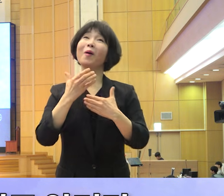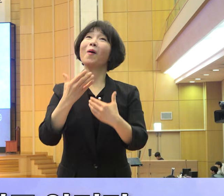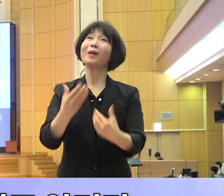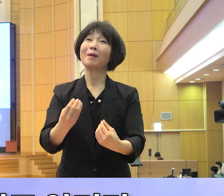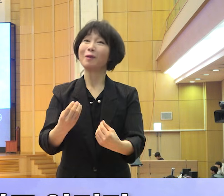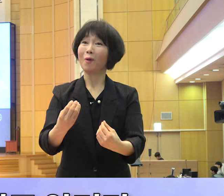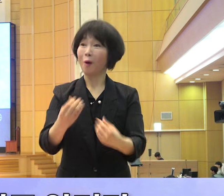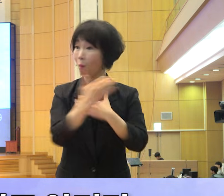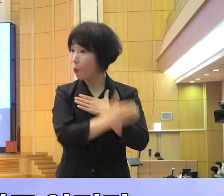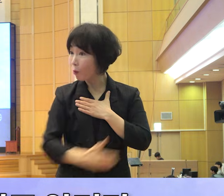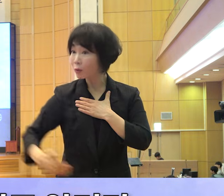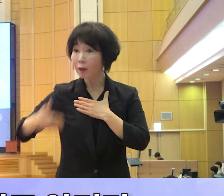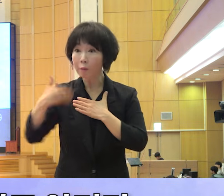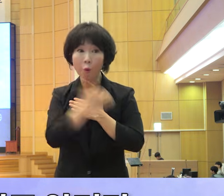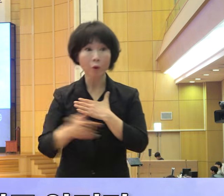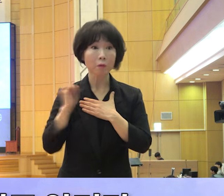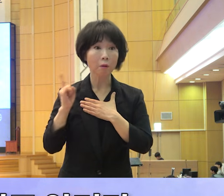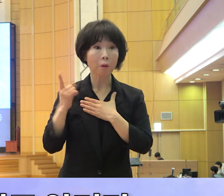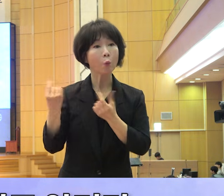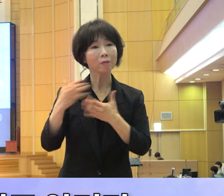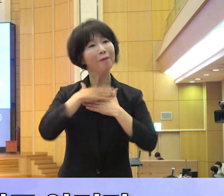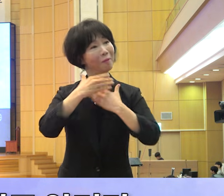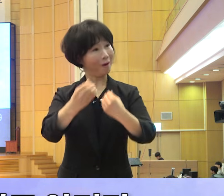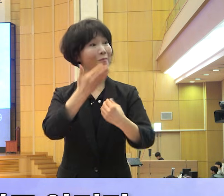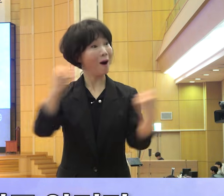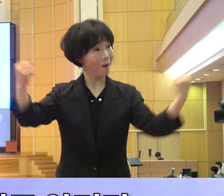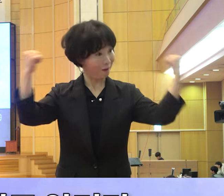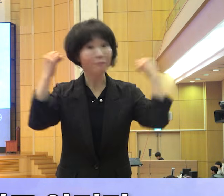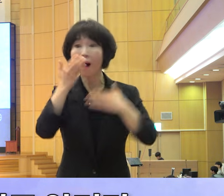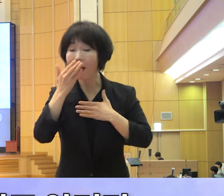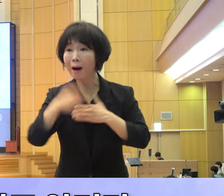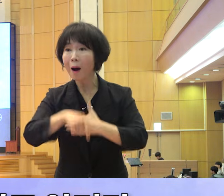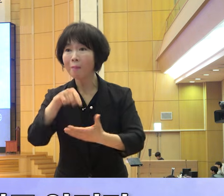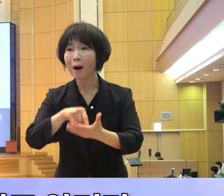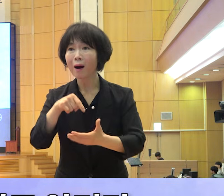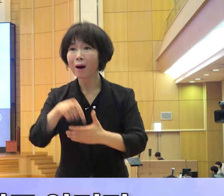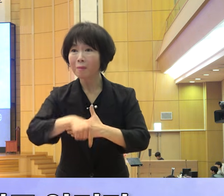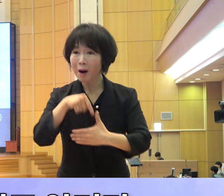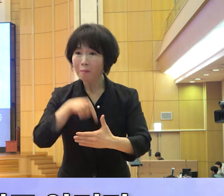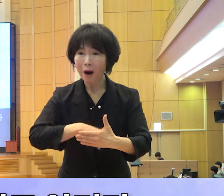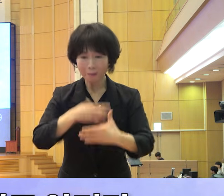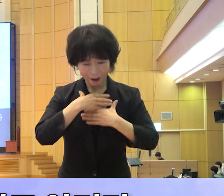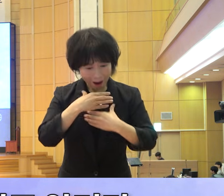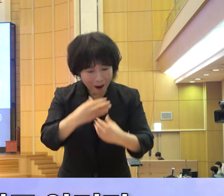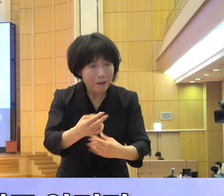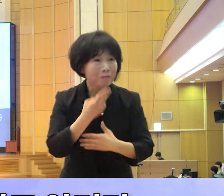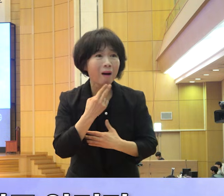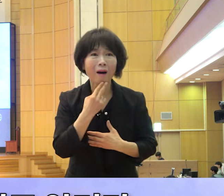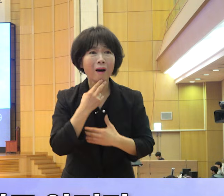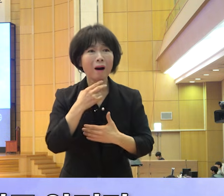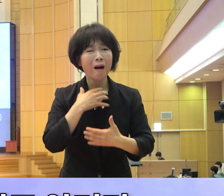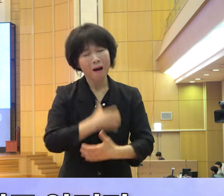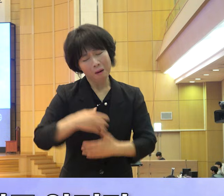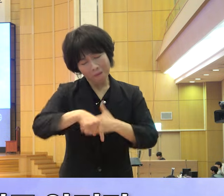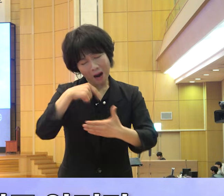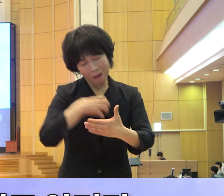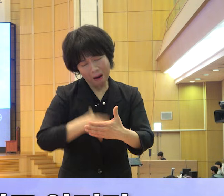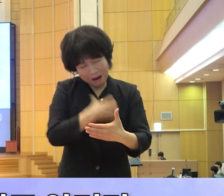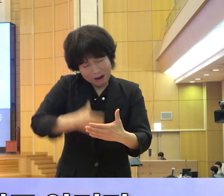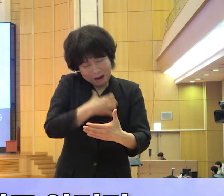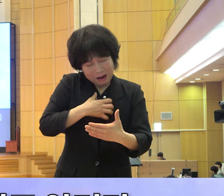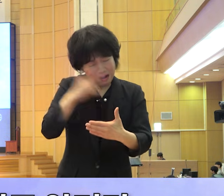육신적으로 고달퍼도요 평안해요. 근데 육신이 아무리 편안해도 마음이